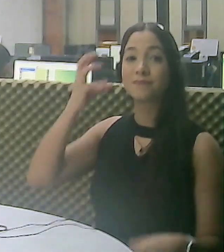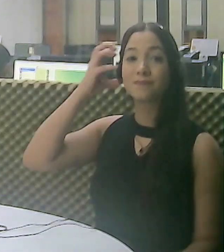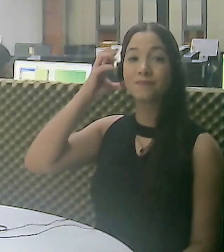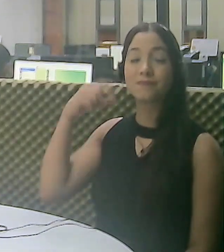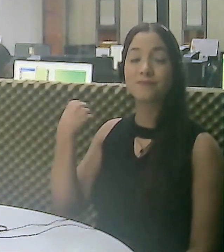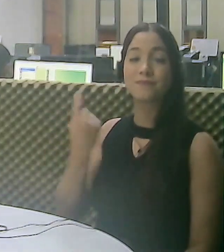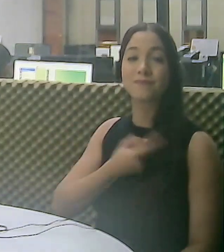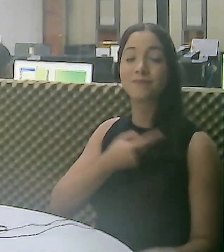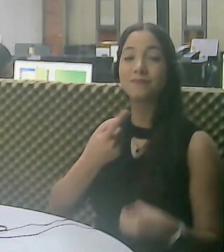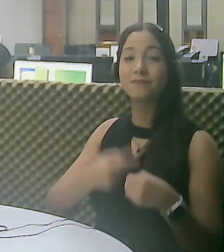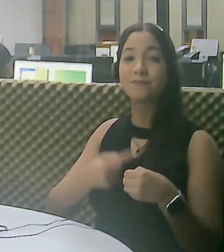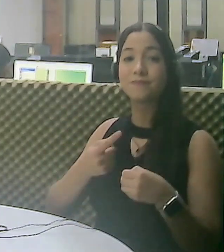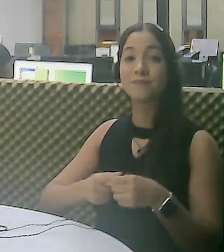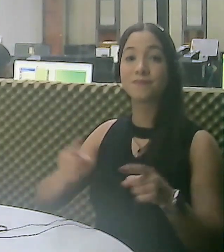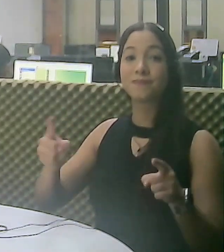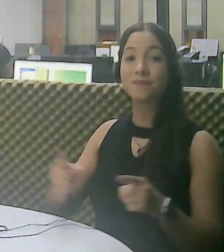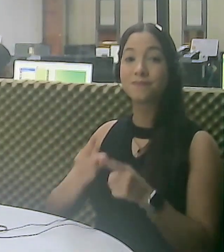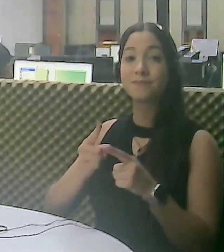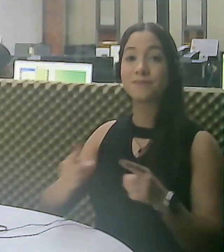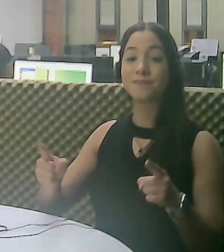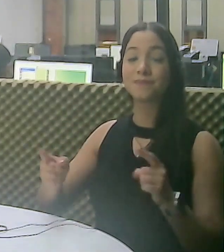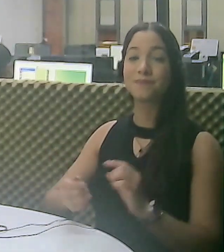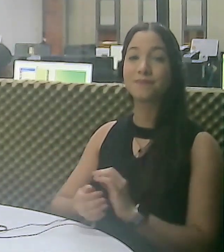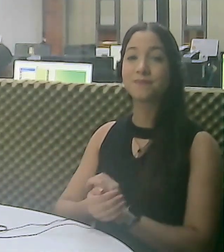Rádio Nossa Cidade.